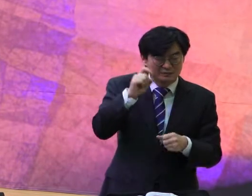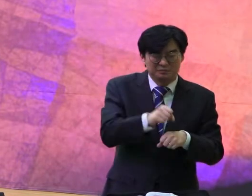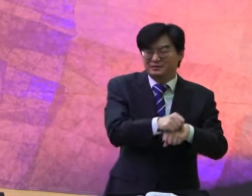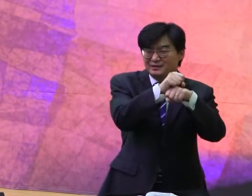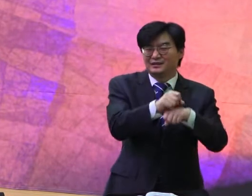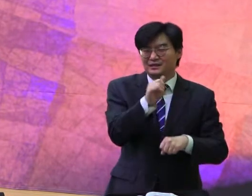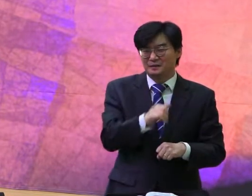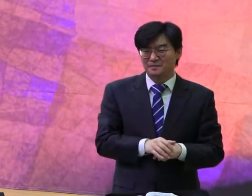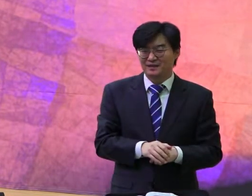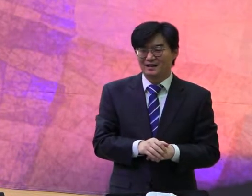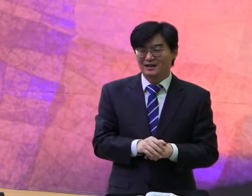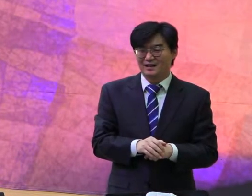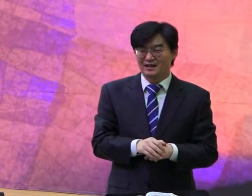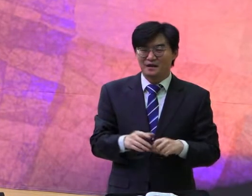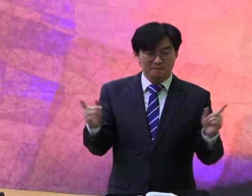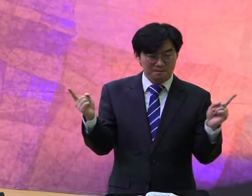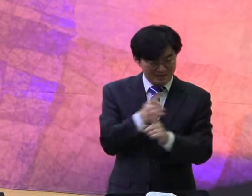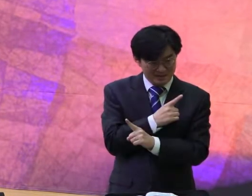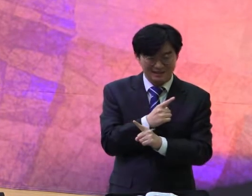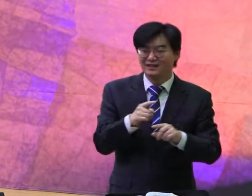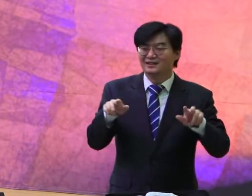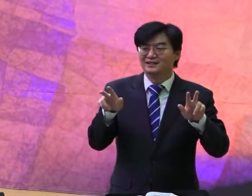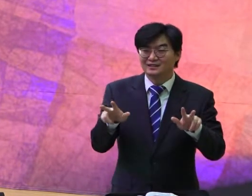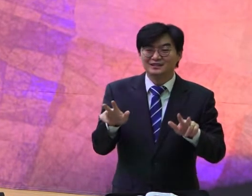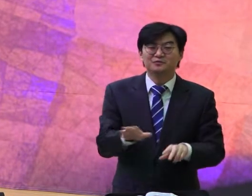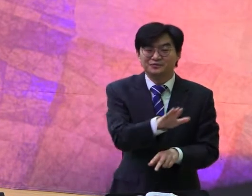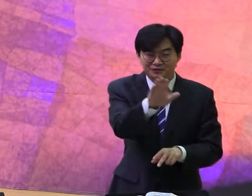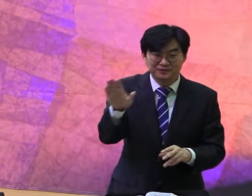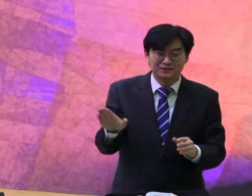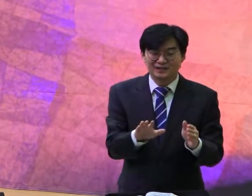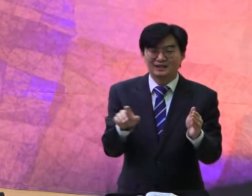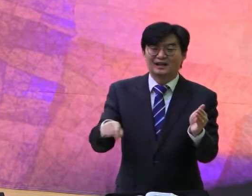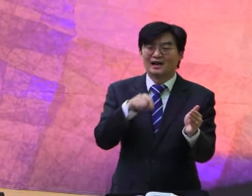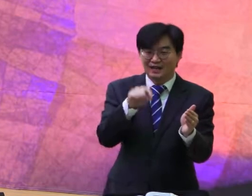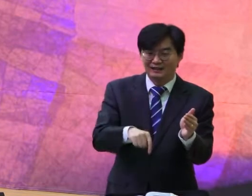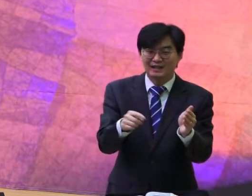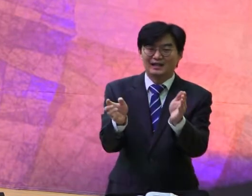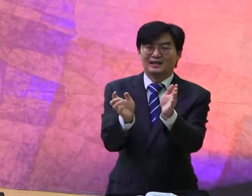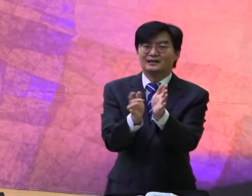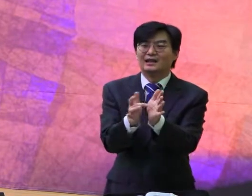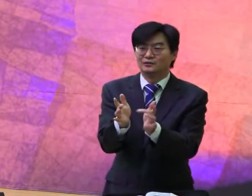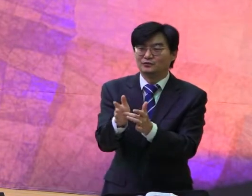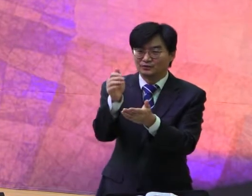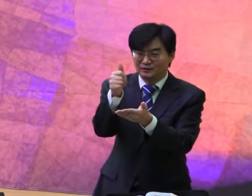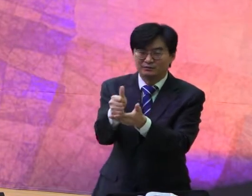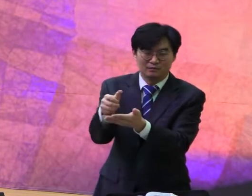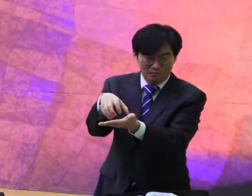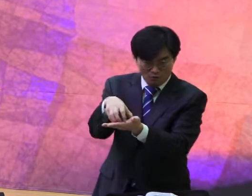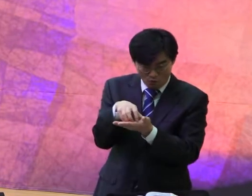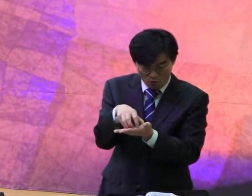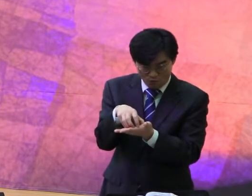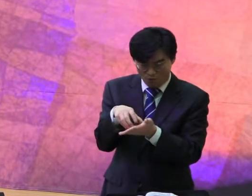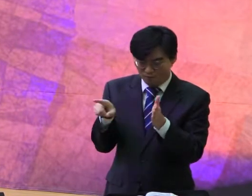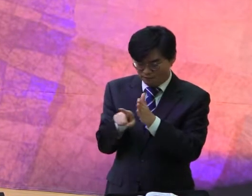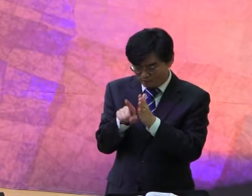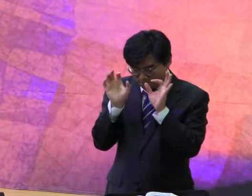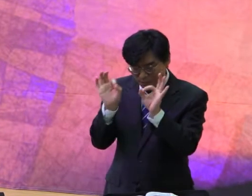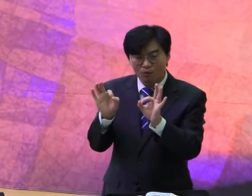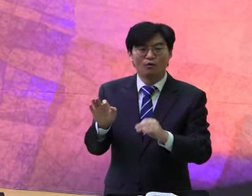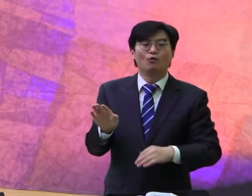여러분 안에 십자가가 있습니까? 여러분 안에 예수님이 계십니까?